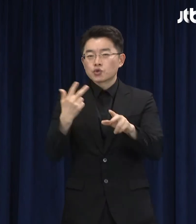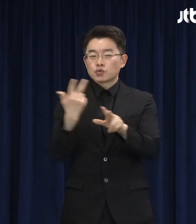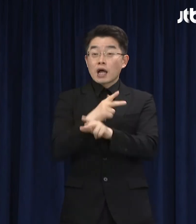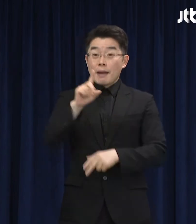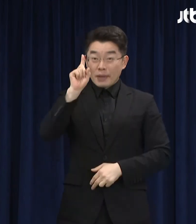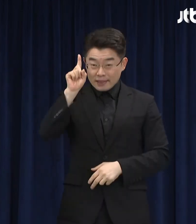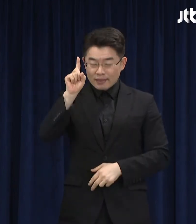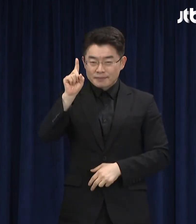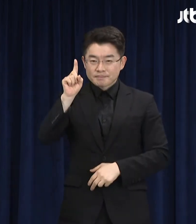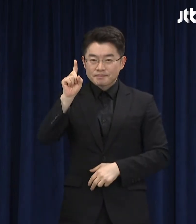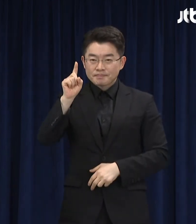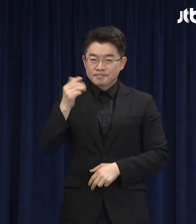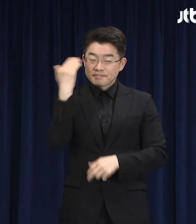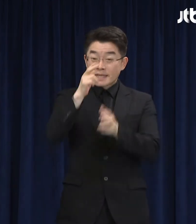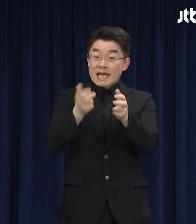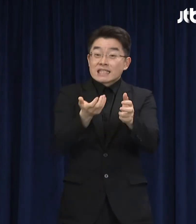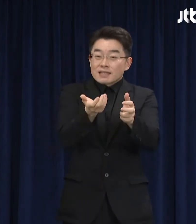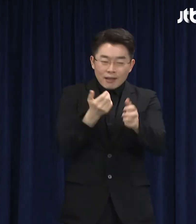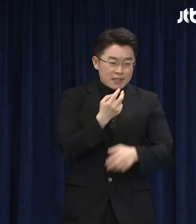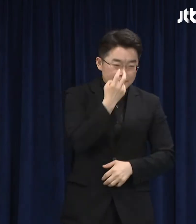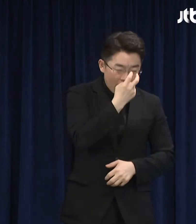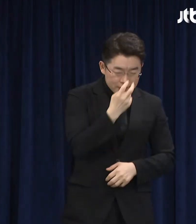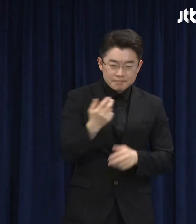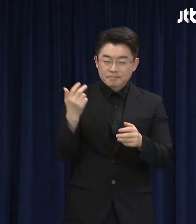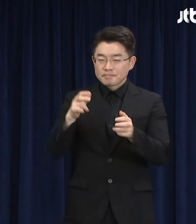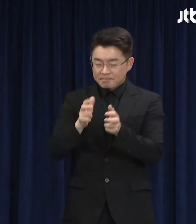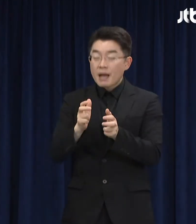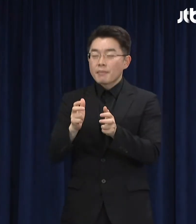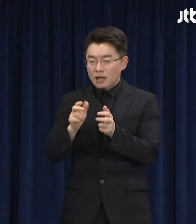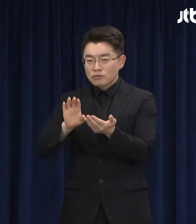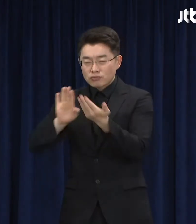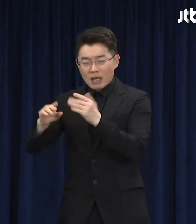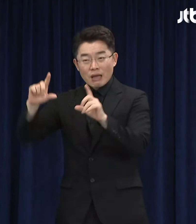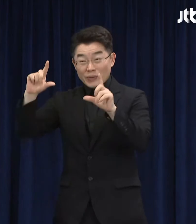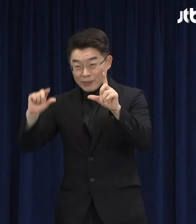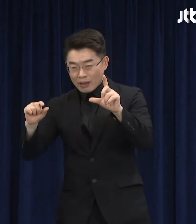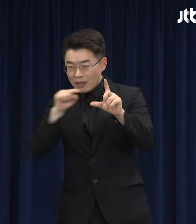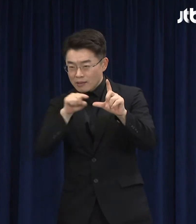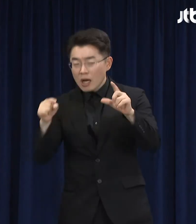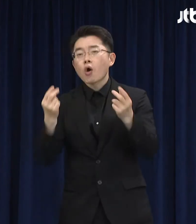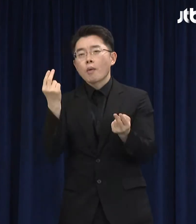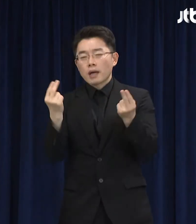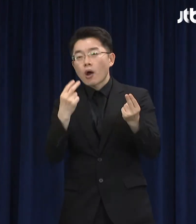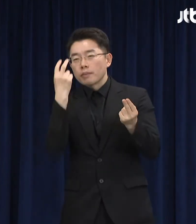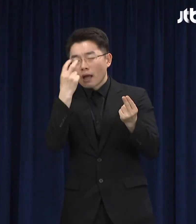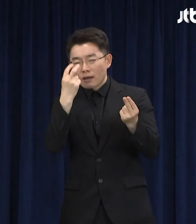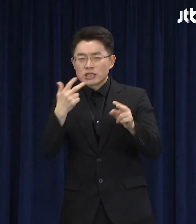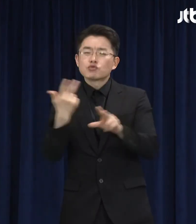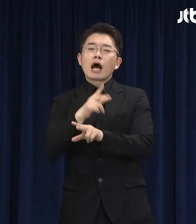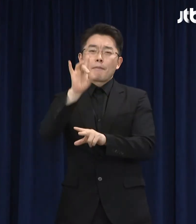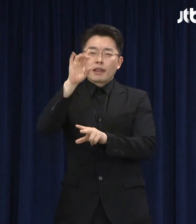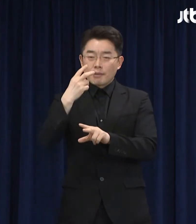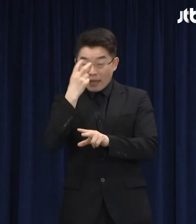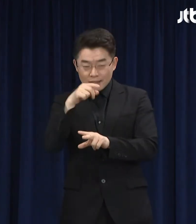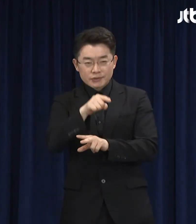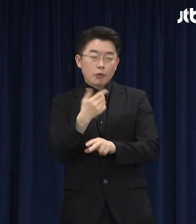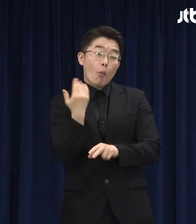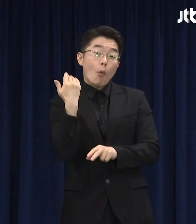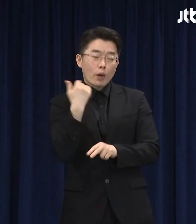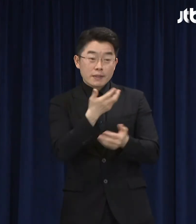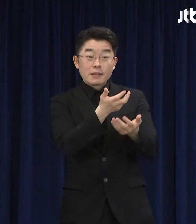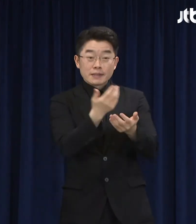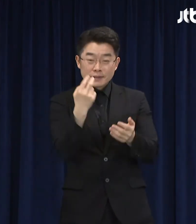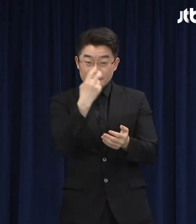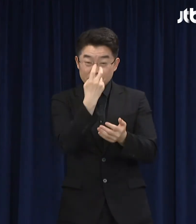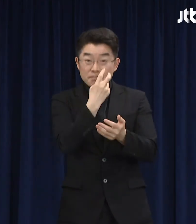전 농도와 알프스 처리 후 농도를 분석을 합니다. 이 자료도 최근 자료를 확보를 했습니다.